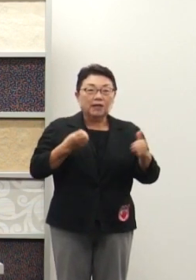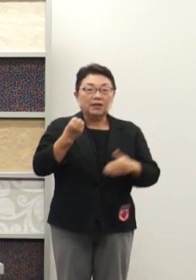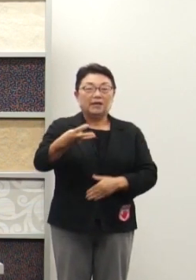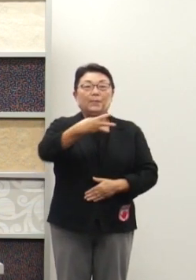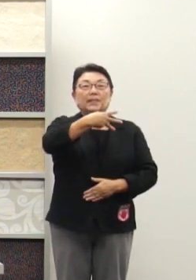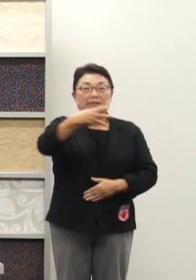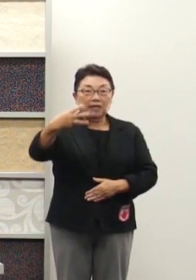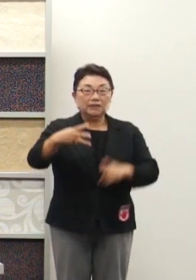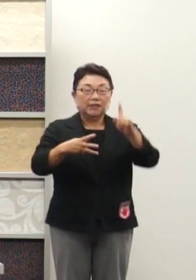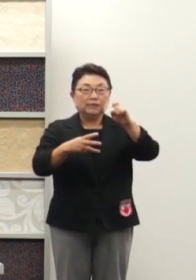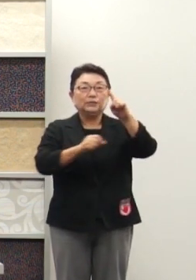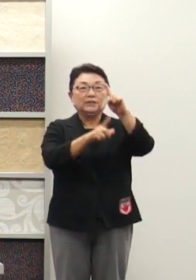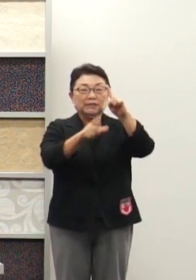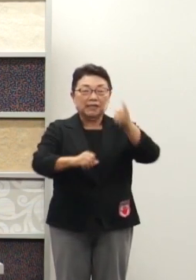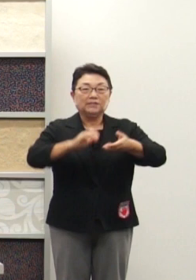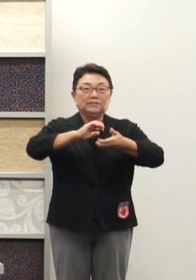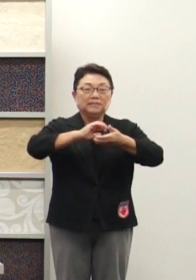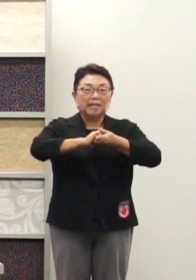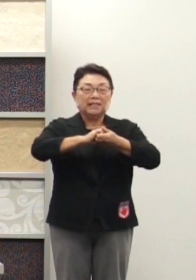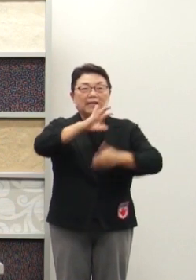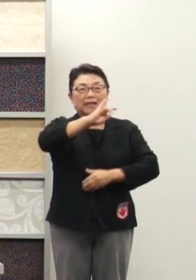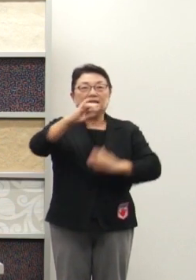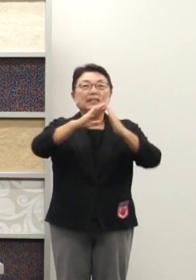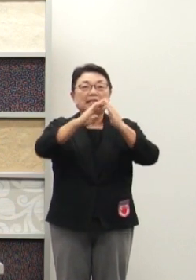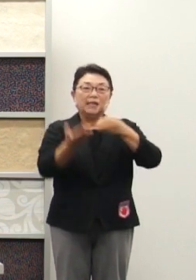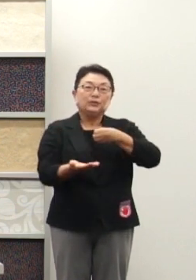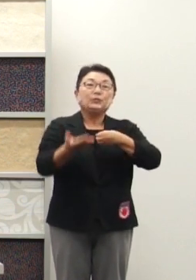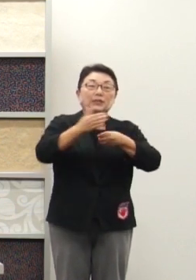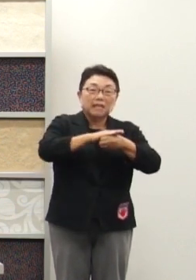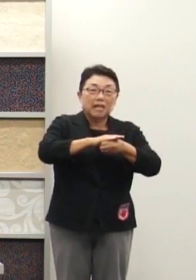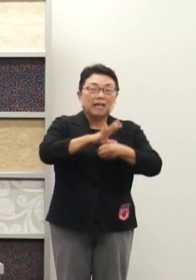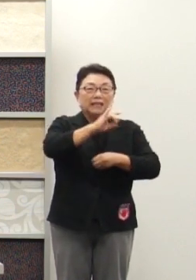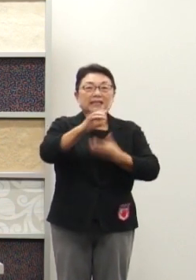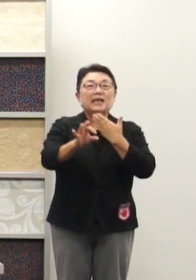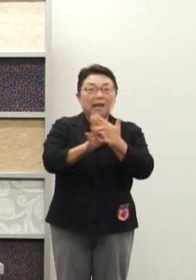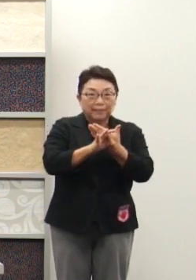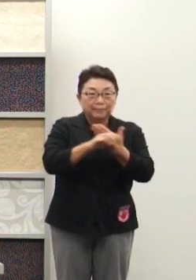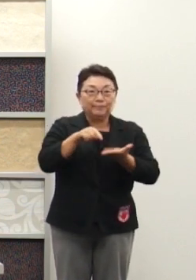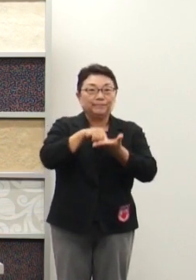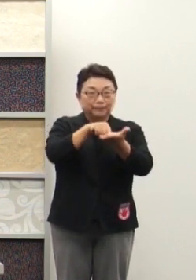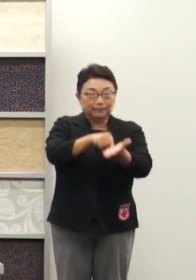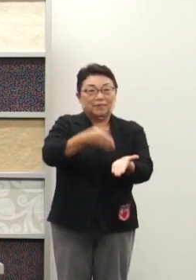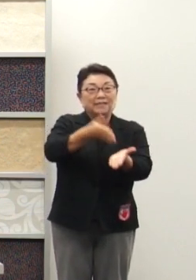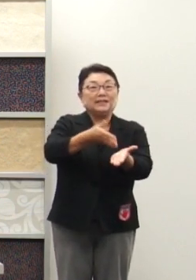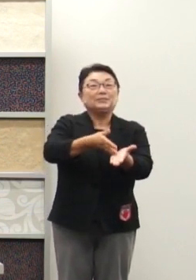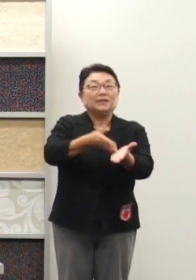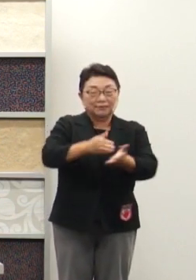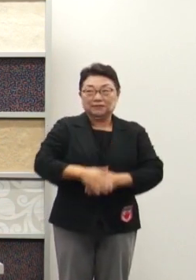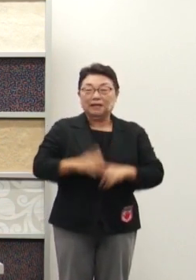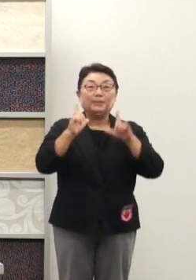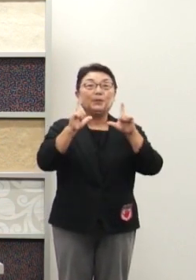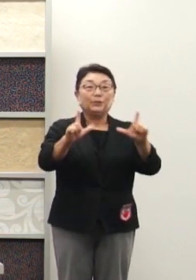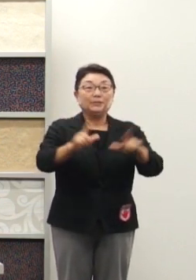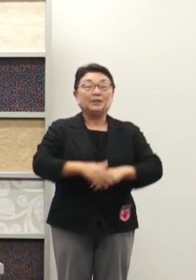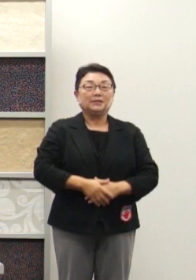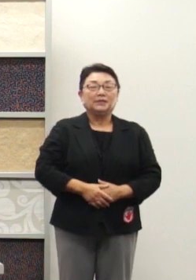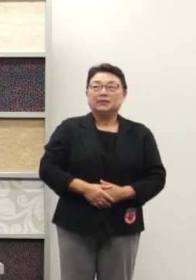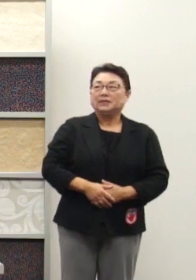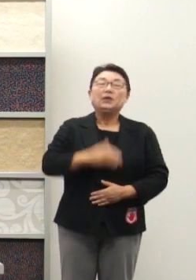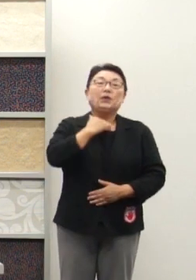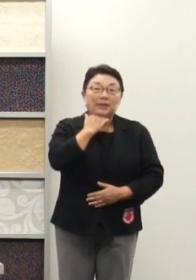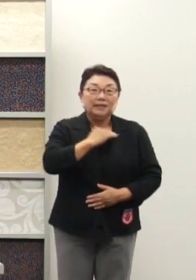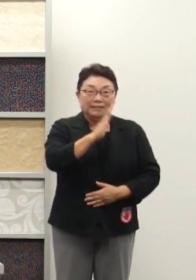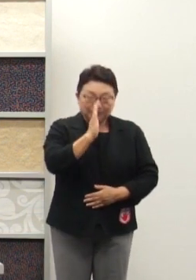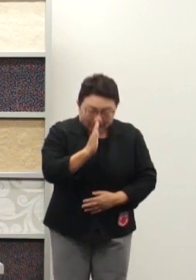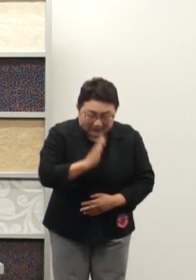3年11月定例県議会追加提出案件についてです。それでは長崎知事から発表いたします。 はい、すいません、お待た